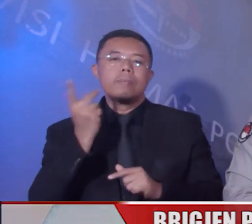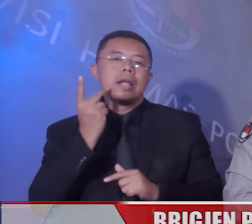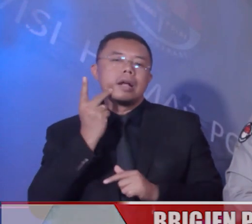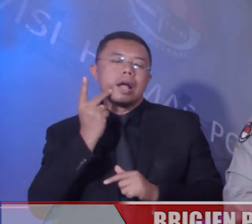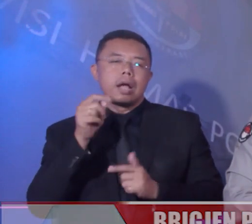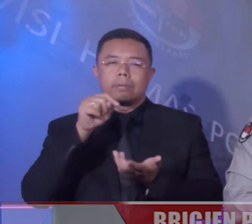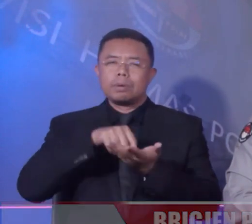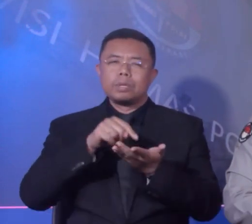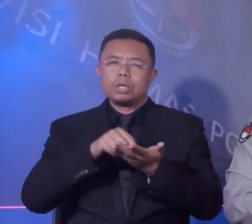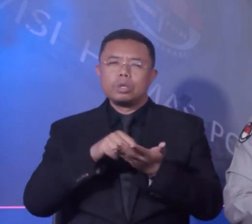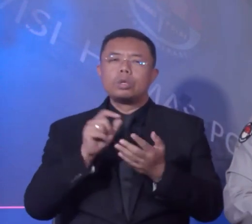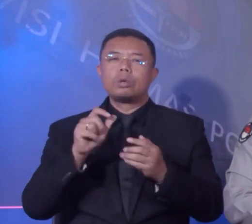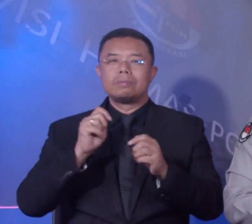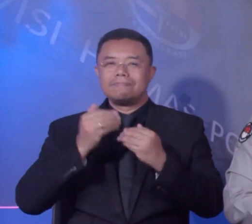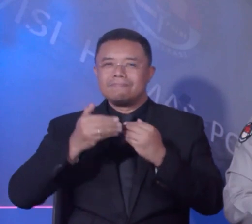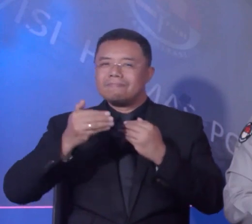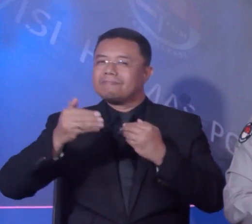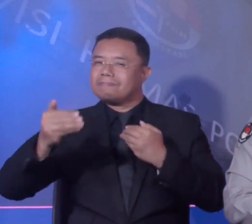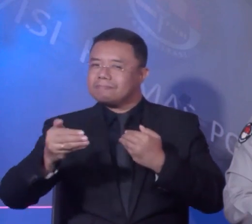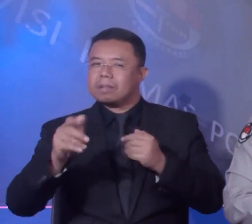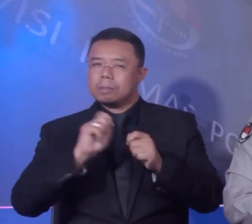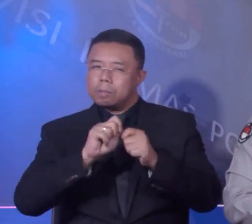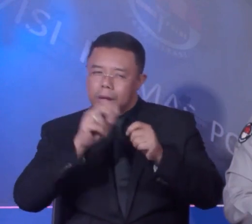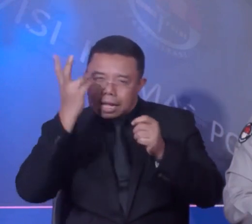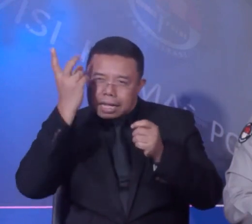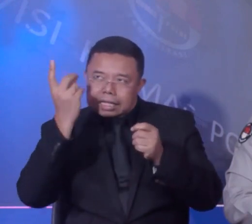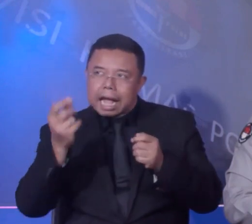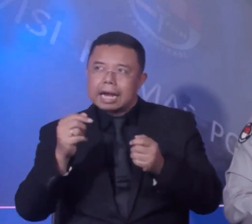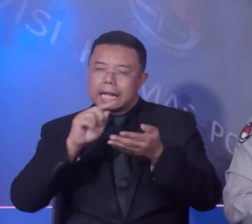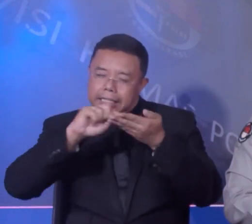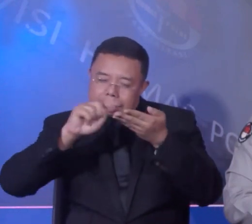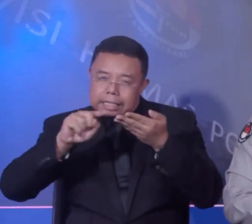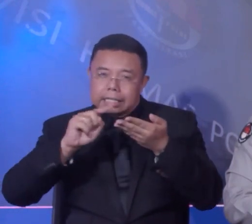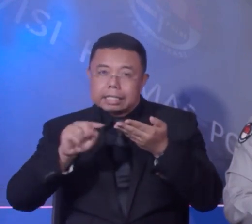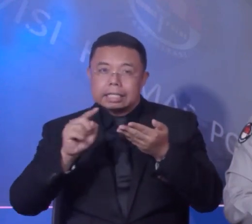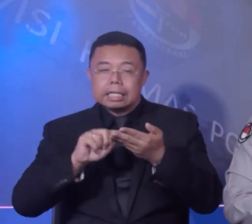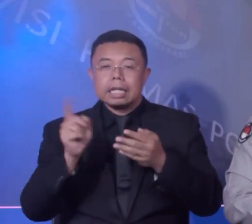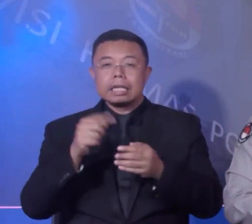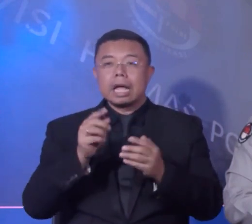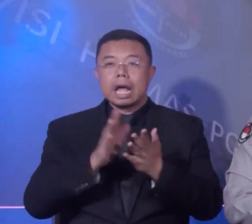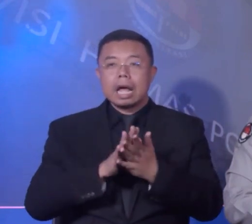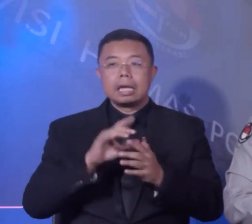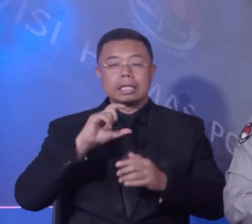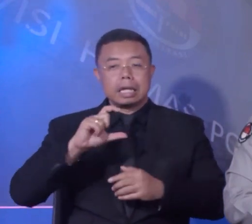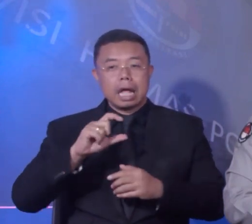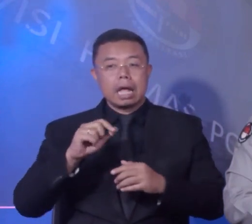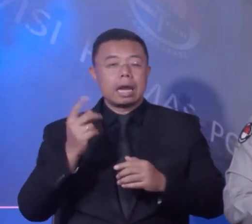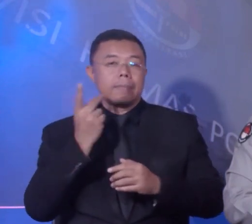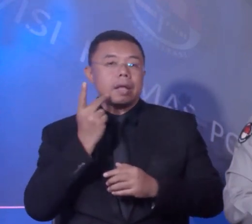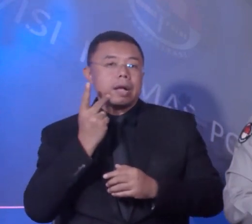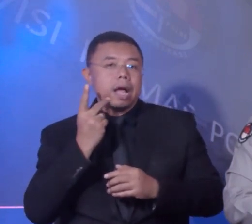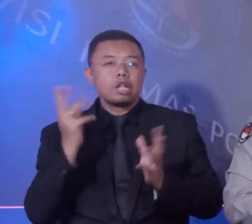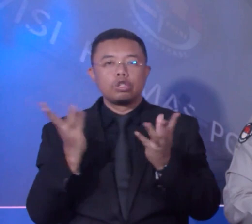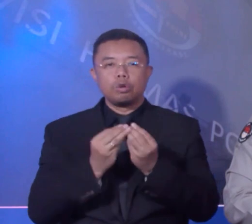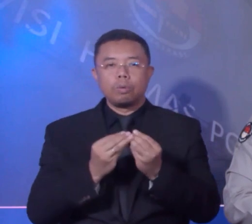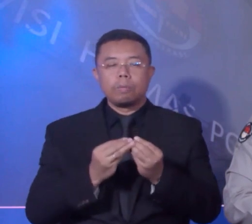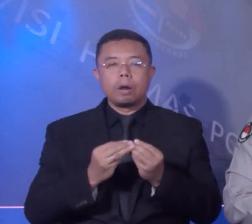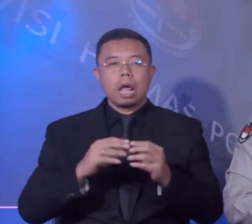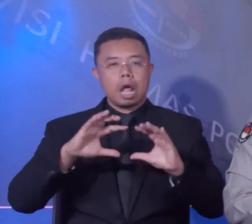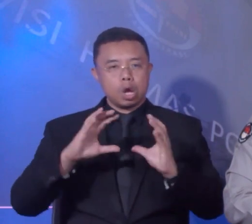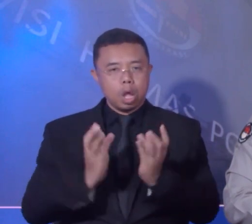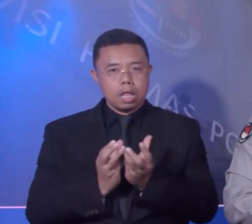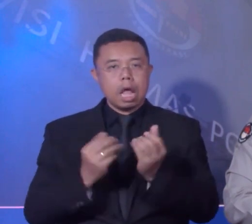membuat rencana pengamanan yang detail dan komprehensif baik dari segi pola pengamanan jumlah personil